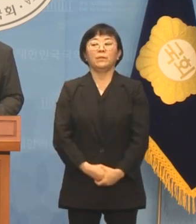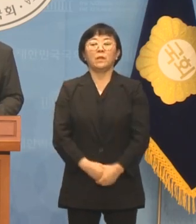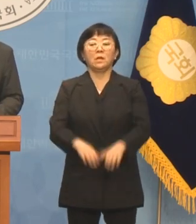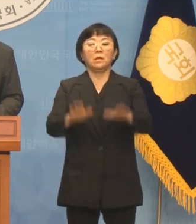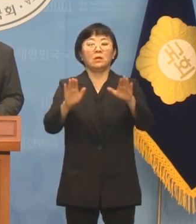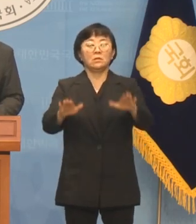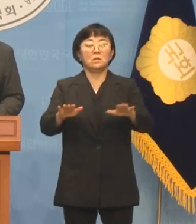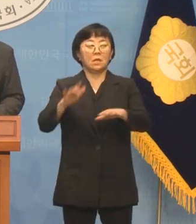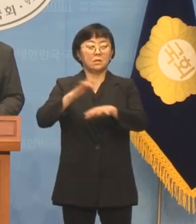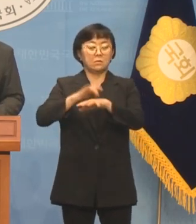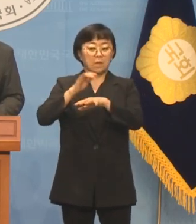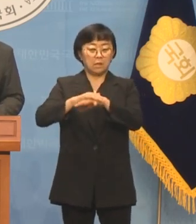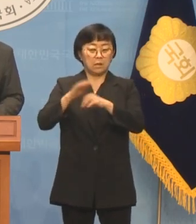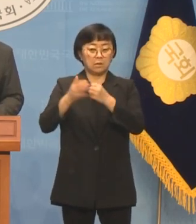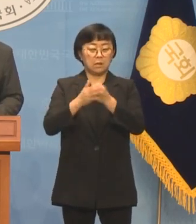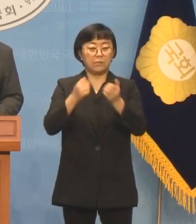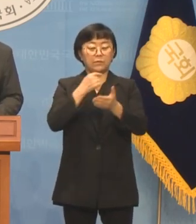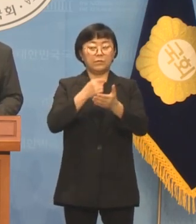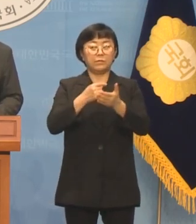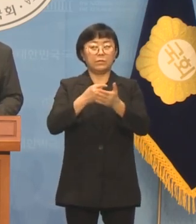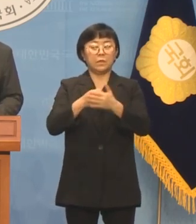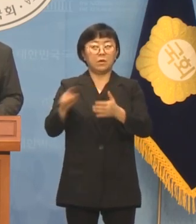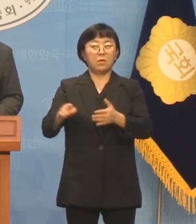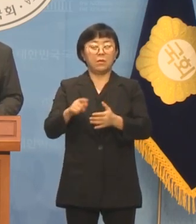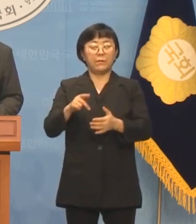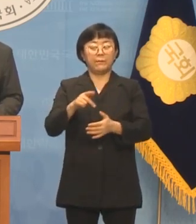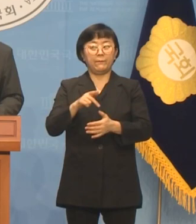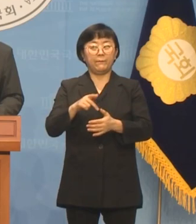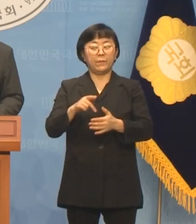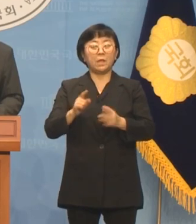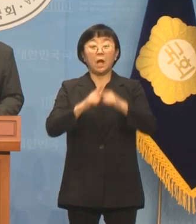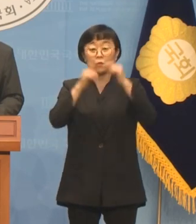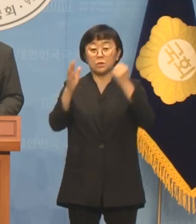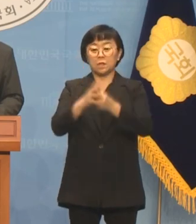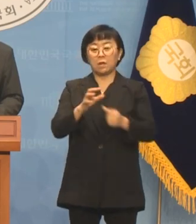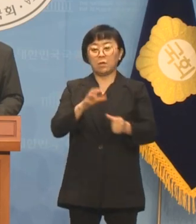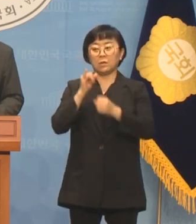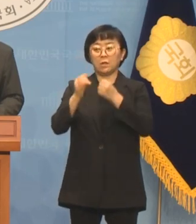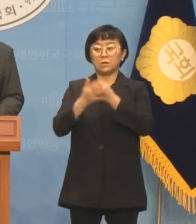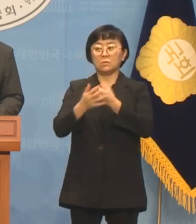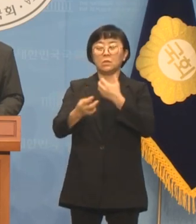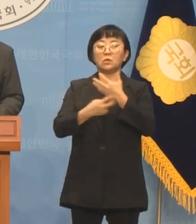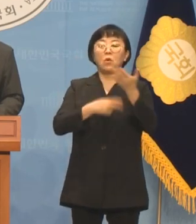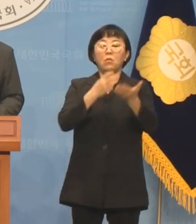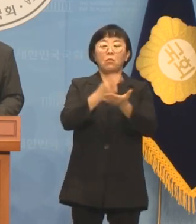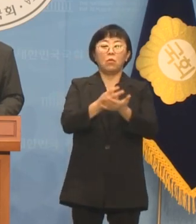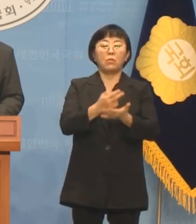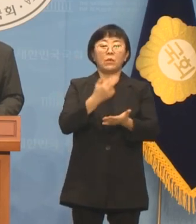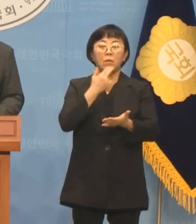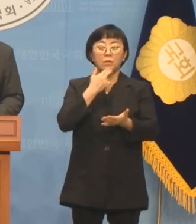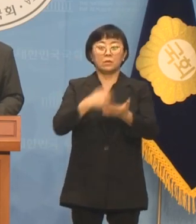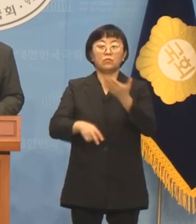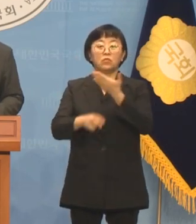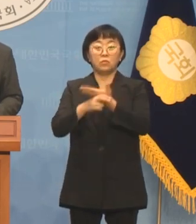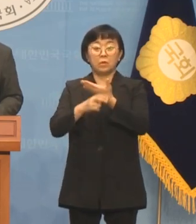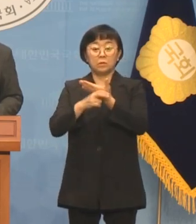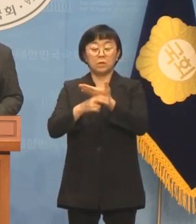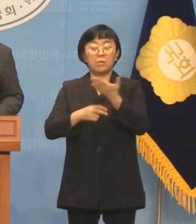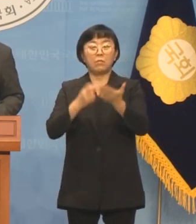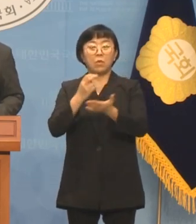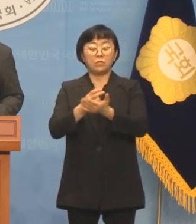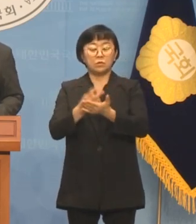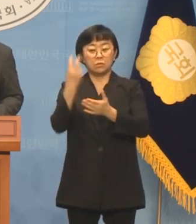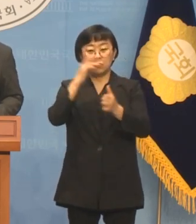현재 관행상 PA 간호사가 현장에서 활용되고 있지만 의료법의 규정이 없어 불법으로 처리되어 법적